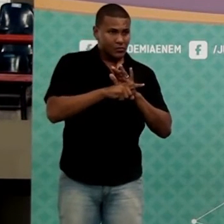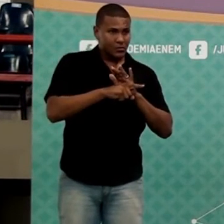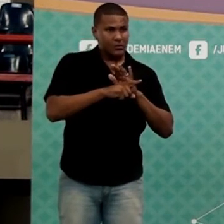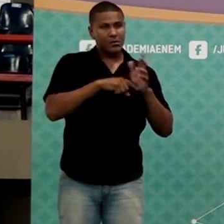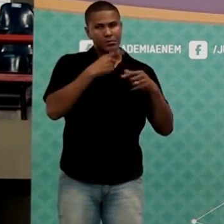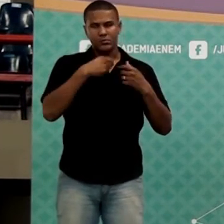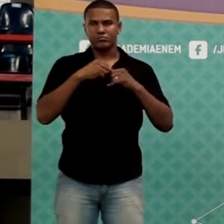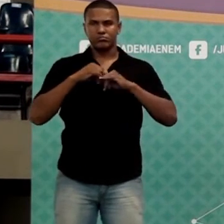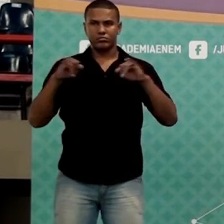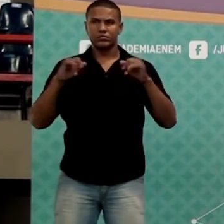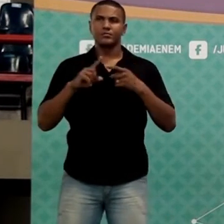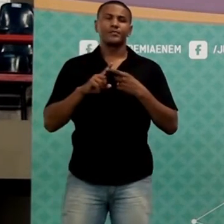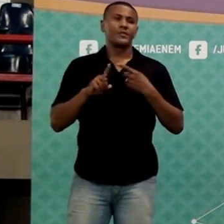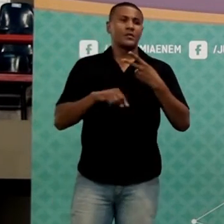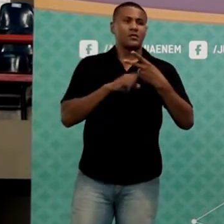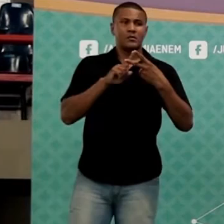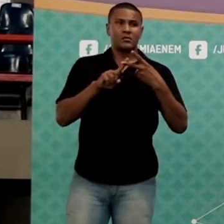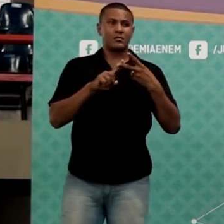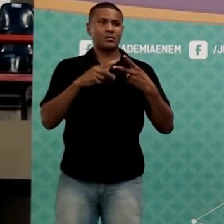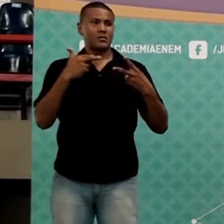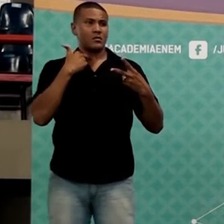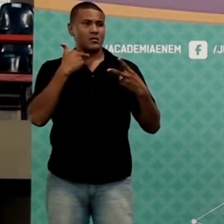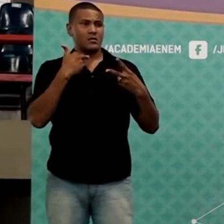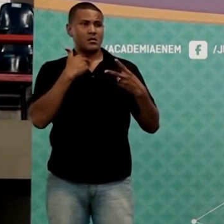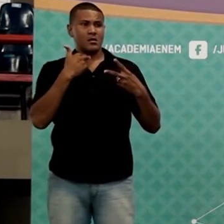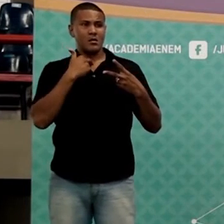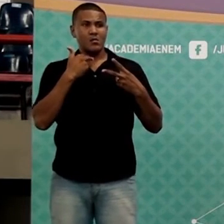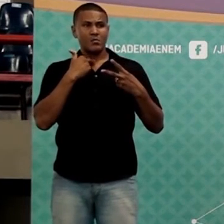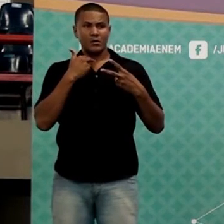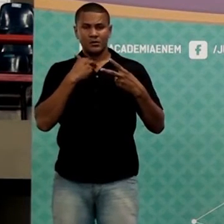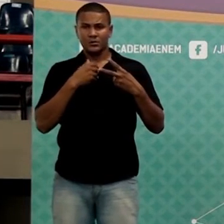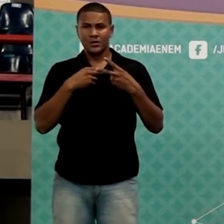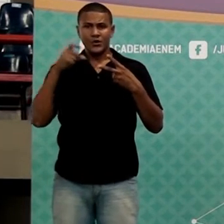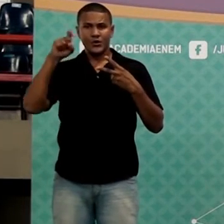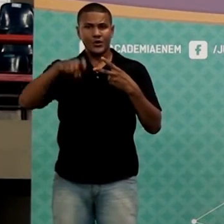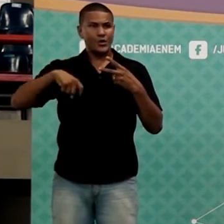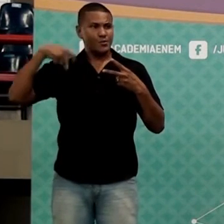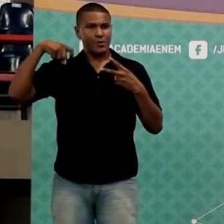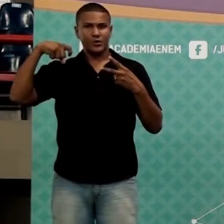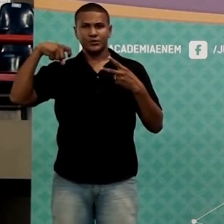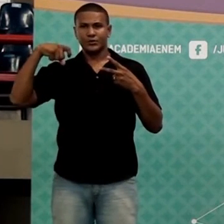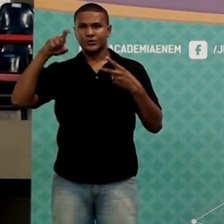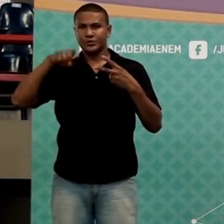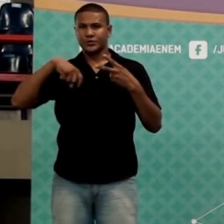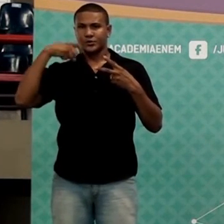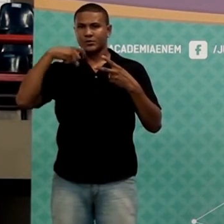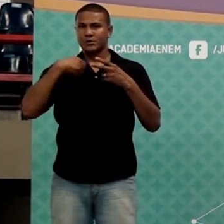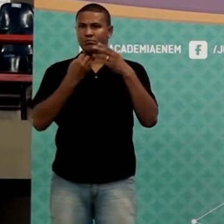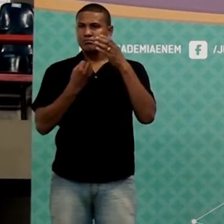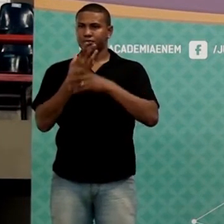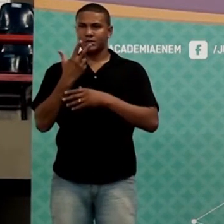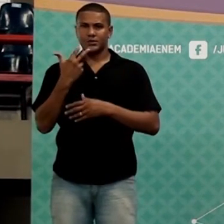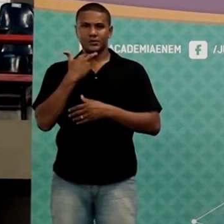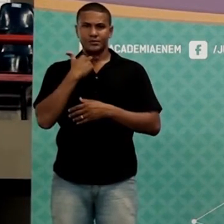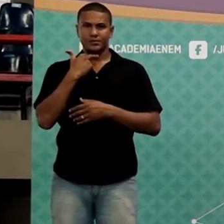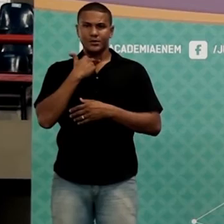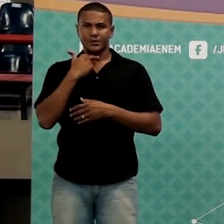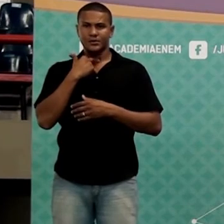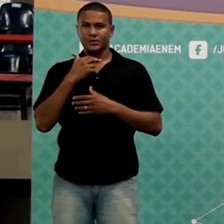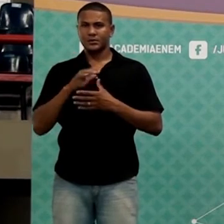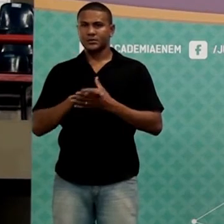pode criar impostos sem consultar o parlamento. Beleza?